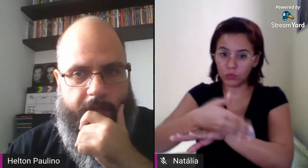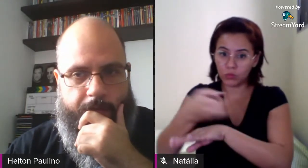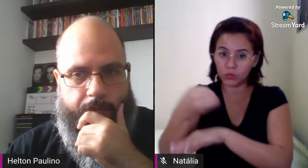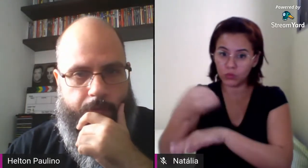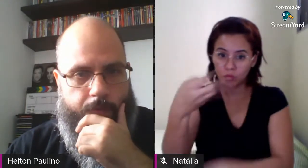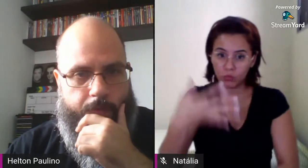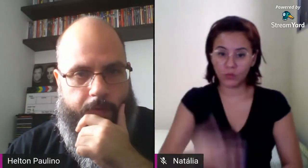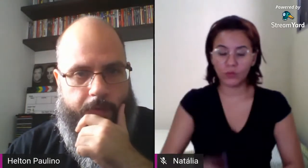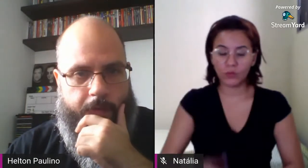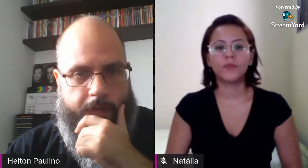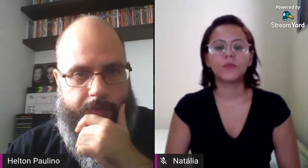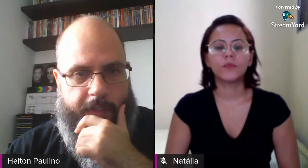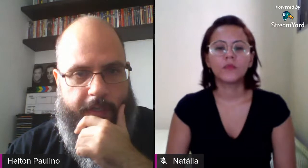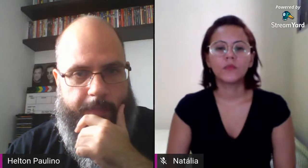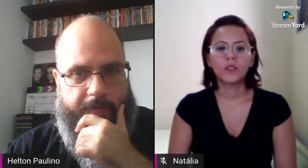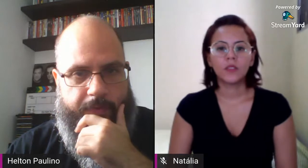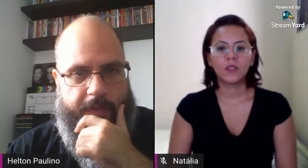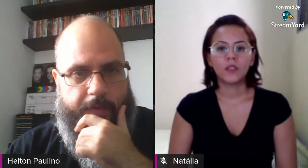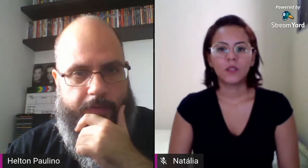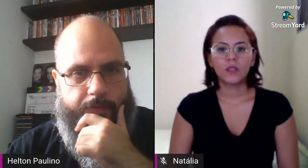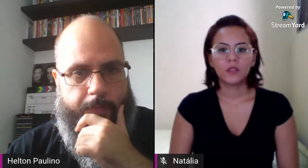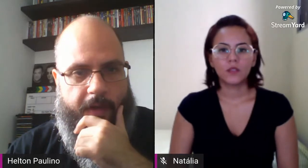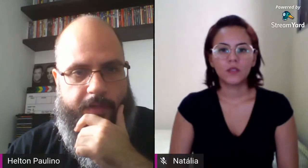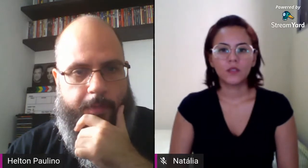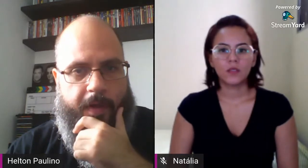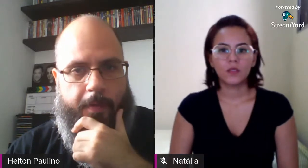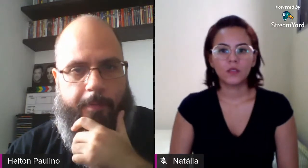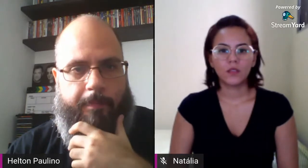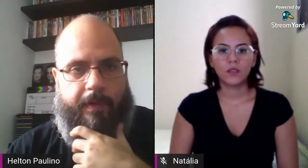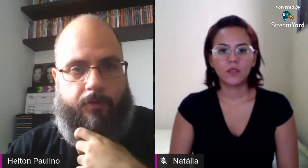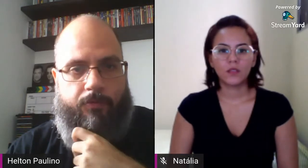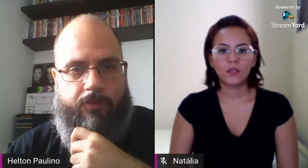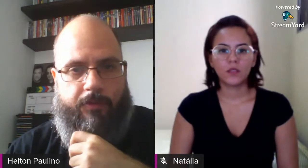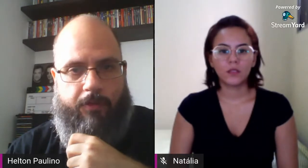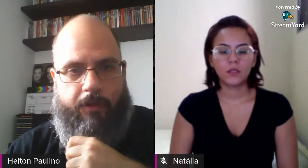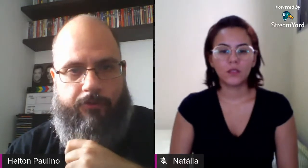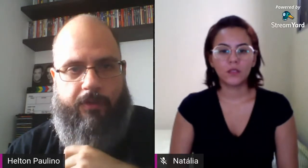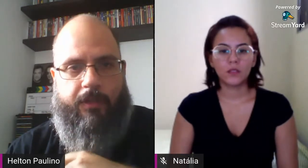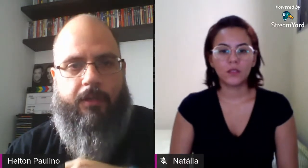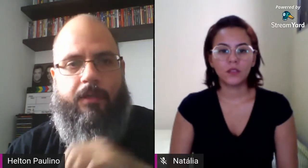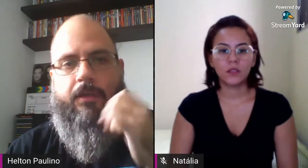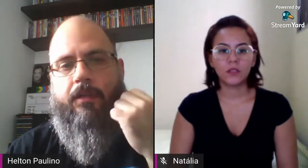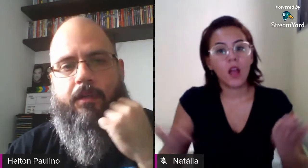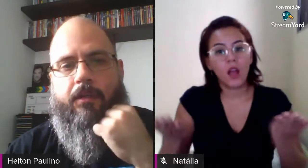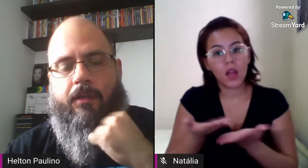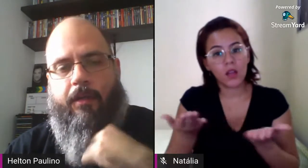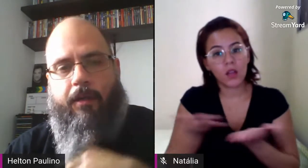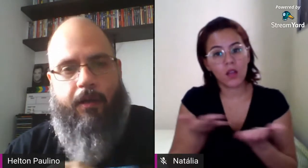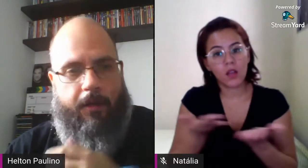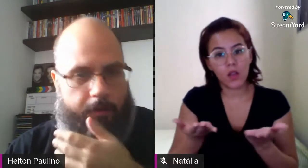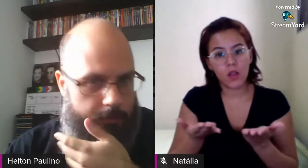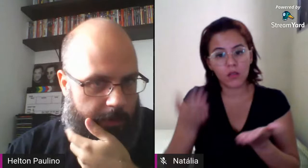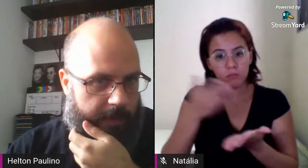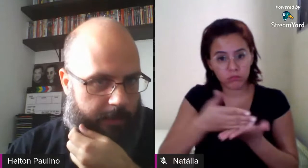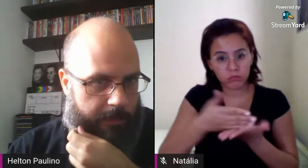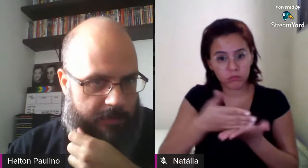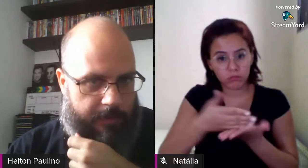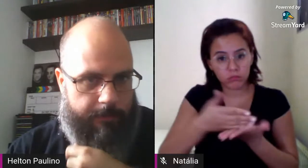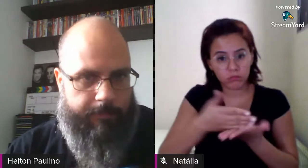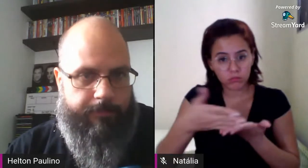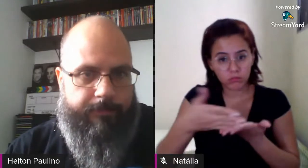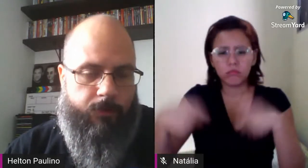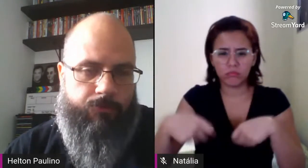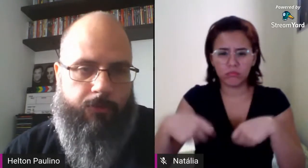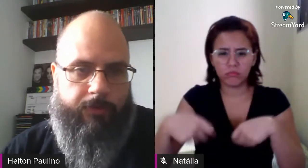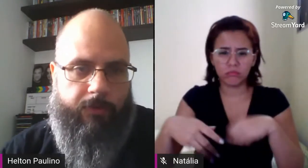Bem, eu deixo, acho que daqui para frente eu deixo margem para perguntas. Eu acho que o debate ele pode